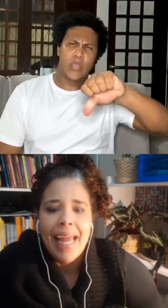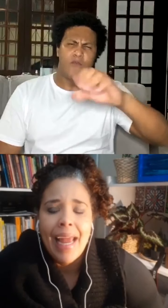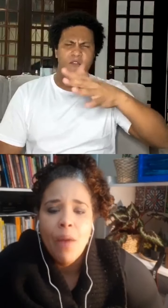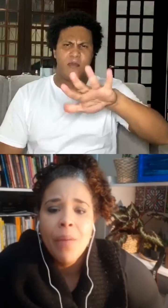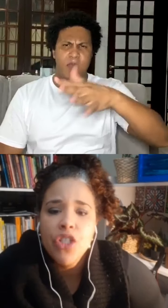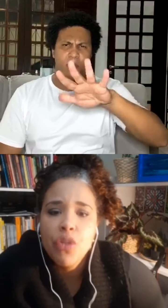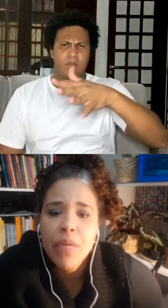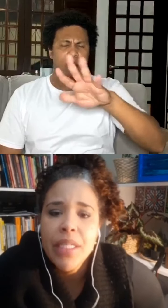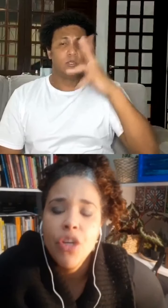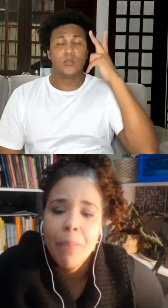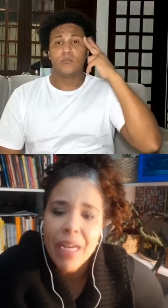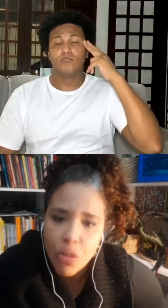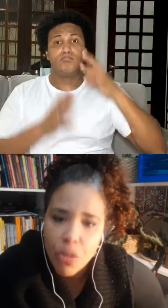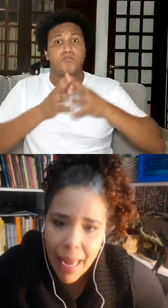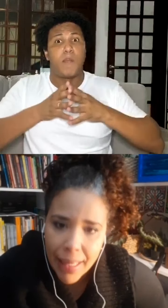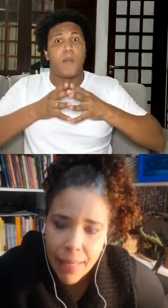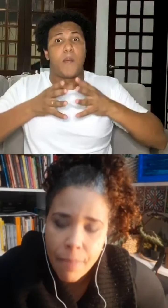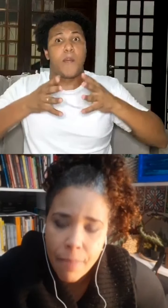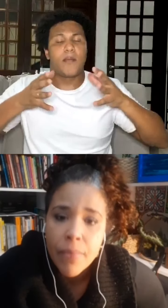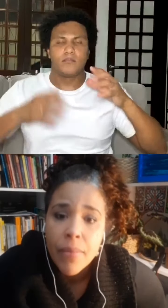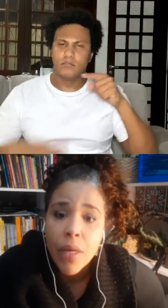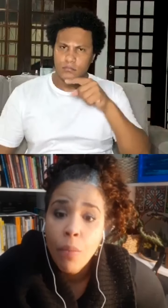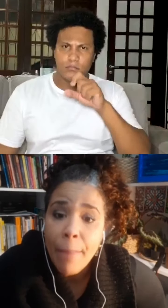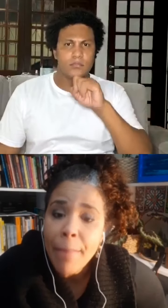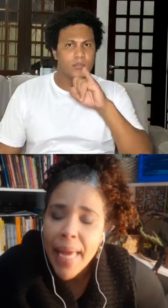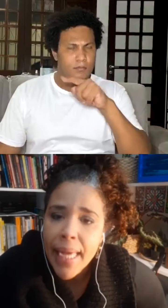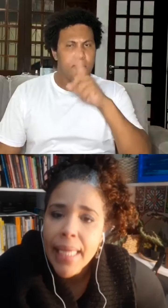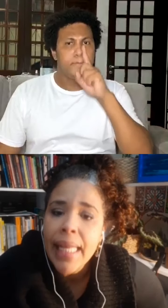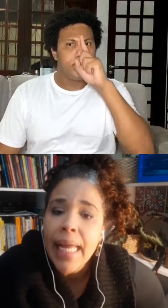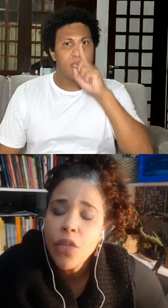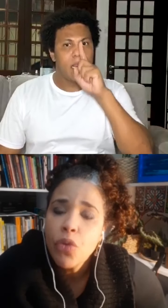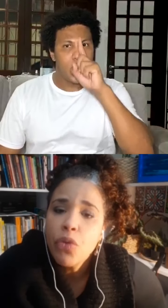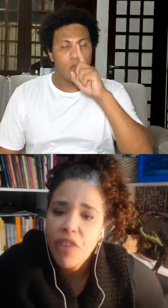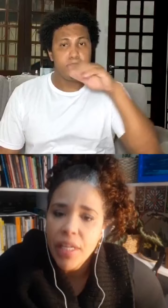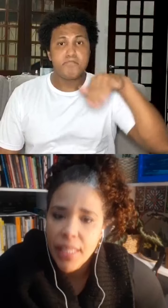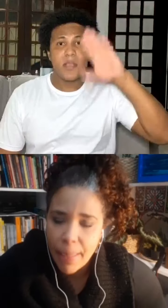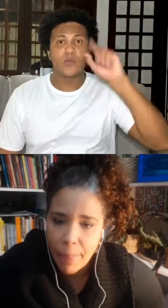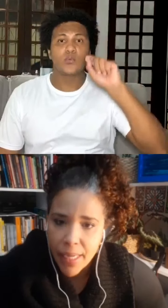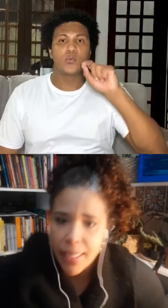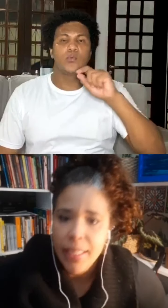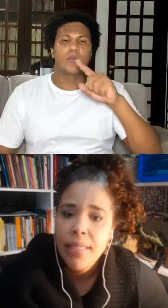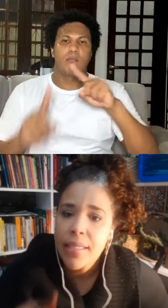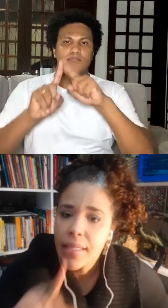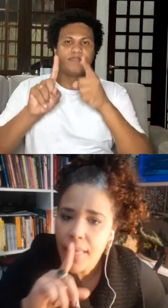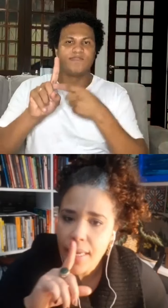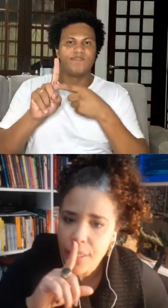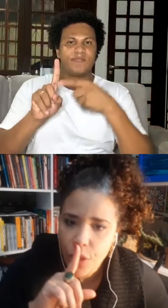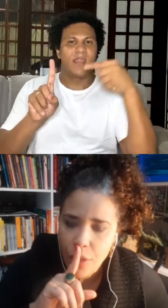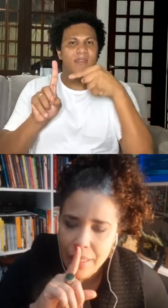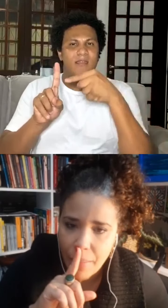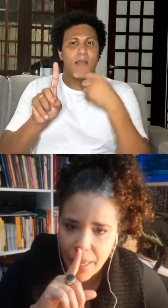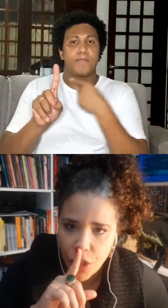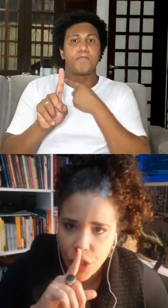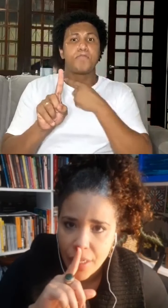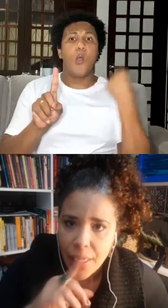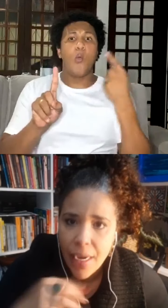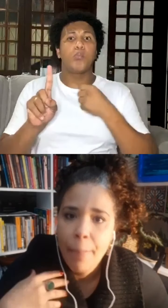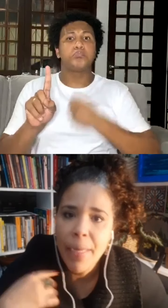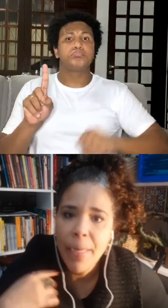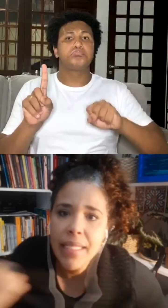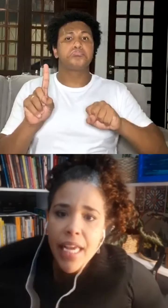é uma das doenças que mais mata o bebê dentro do ventre da mãe, silenciosamente.